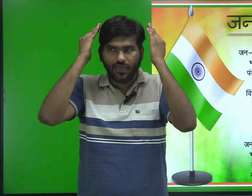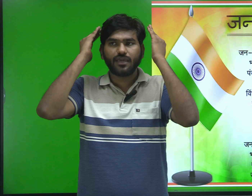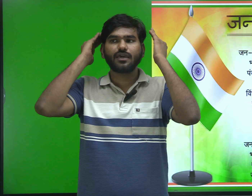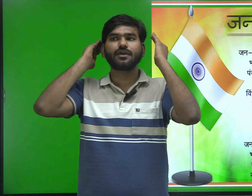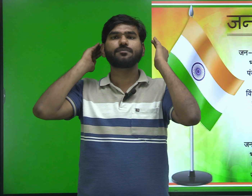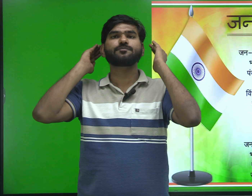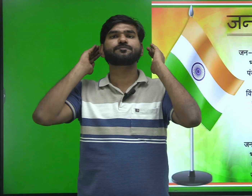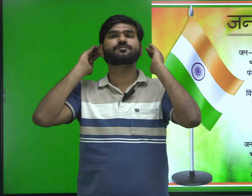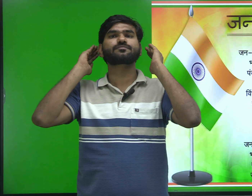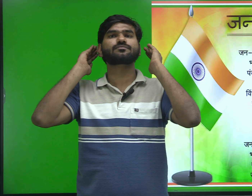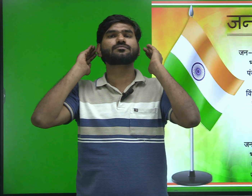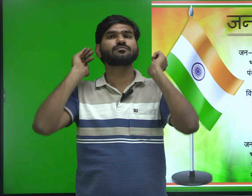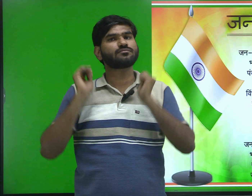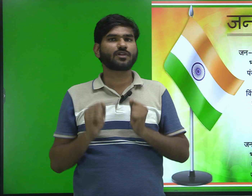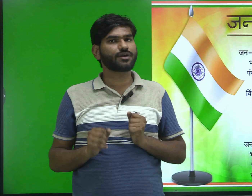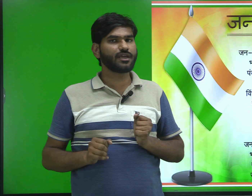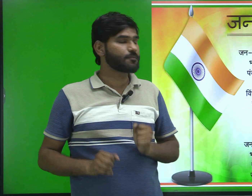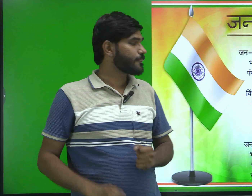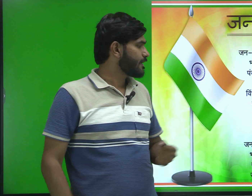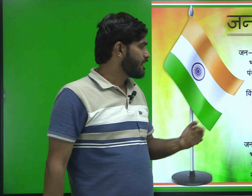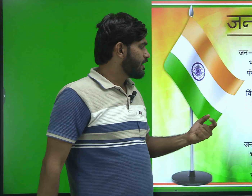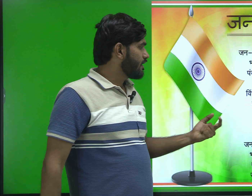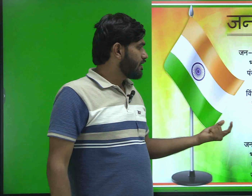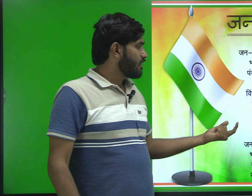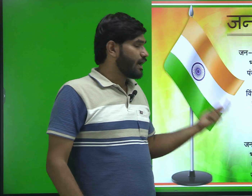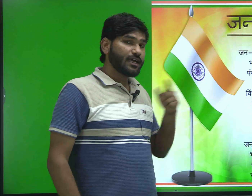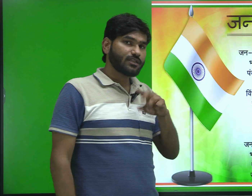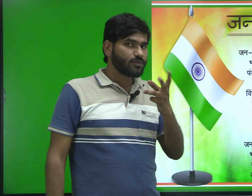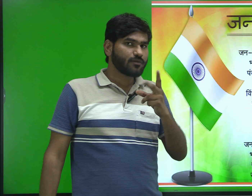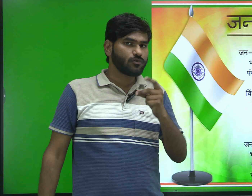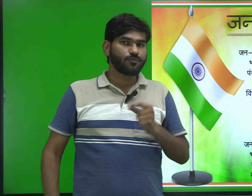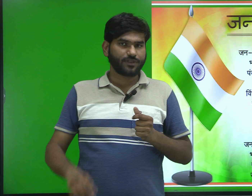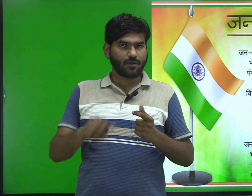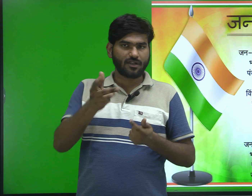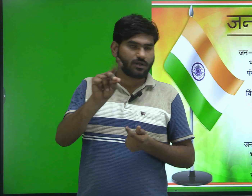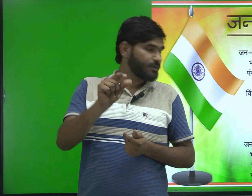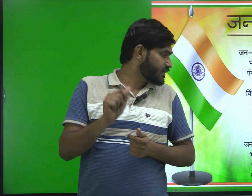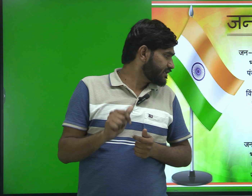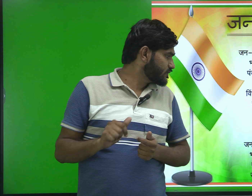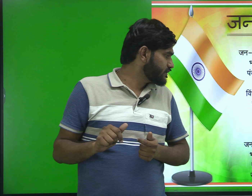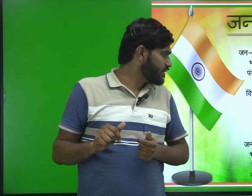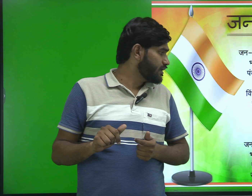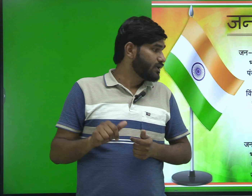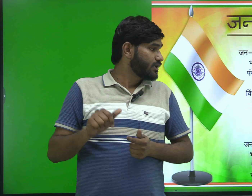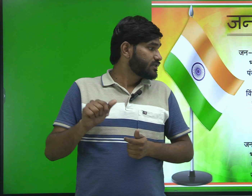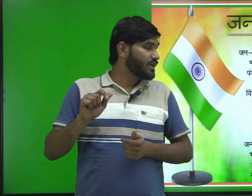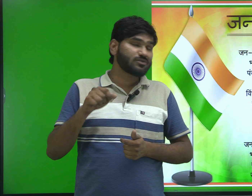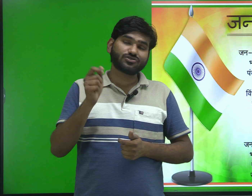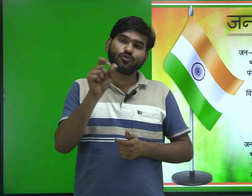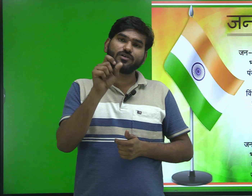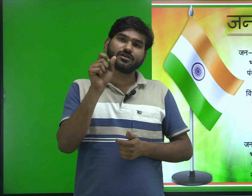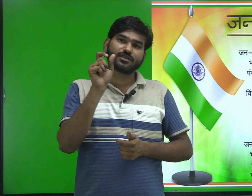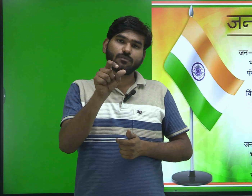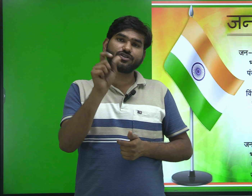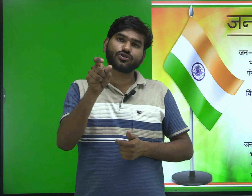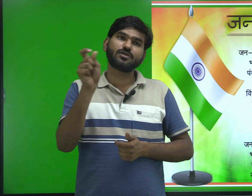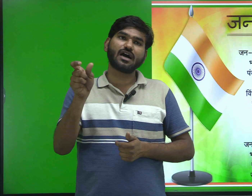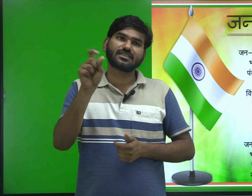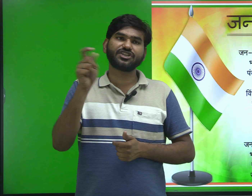मांगे। ठीक है, आगे दोबारा बोलूं, एक बार और रिपीट करता हूं इसी को ही। तब शुभ, तब शुभ आशीष